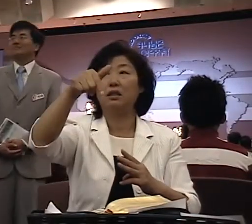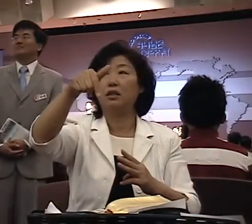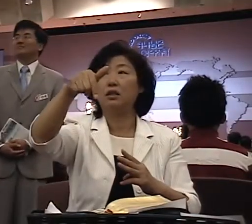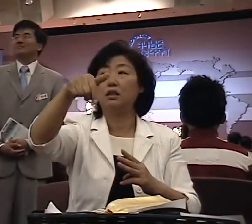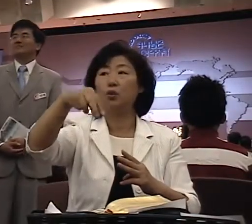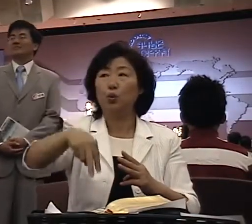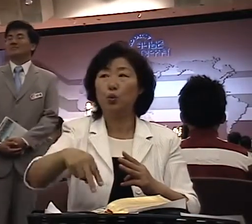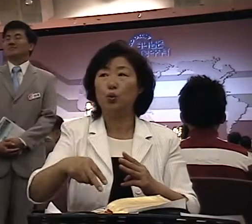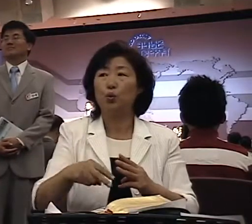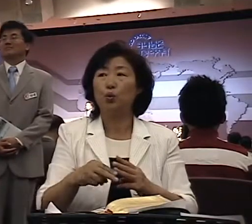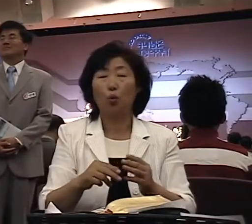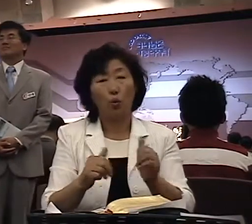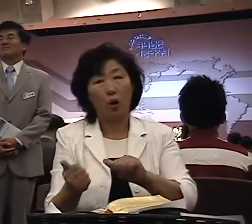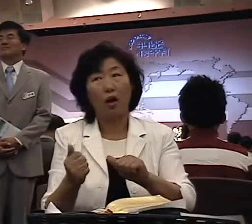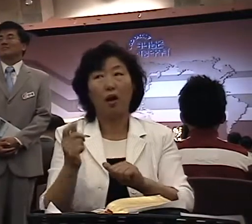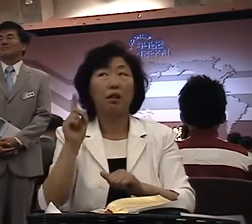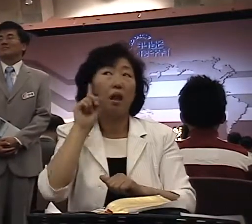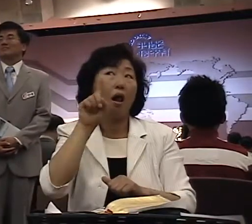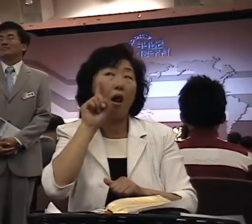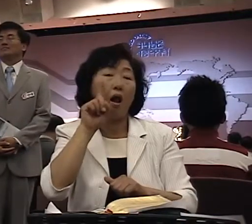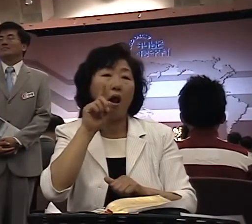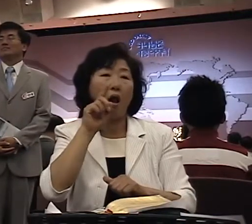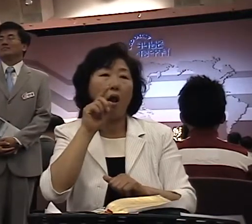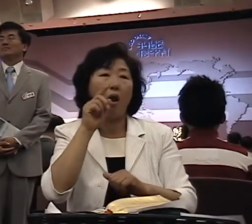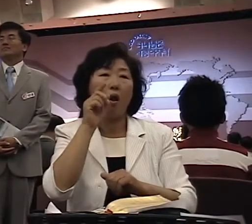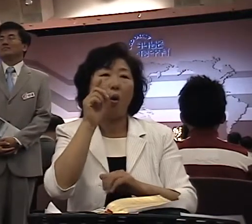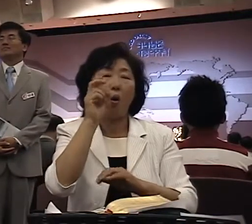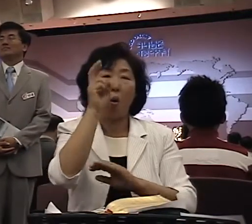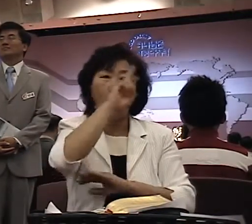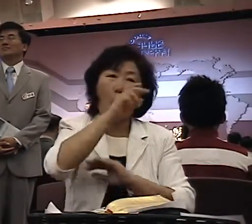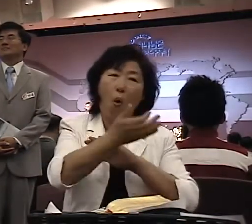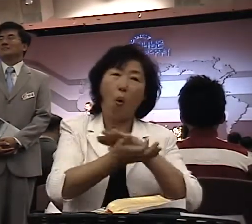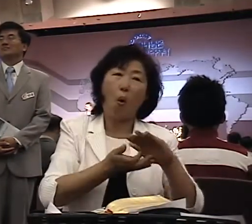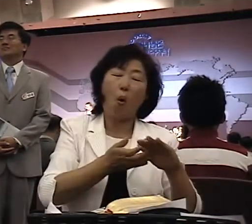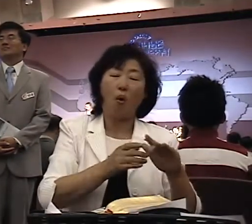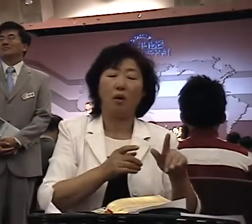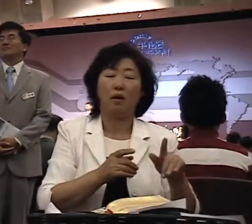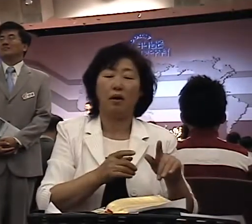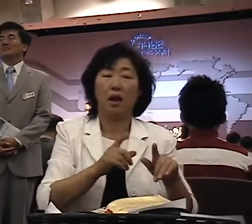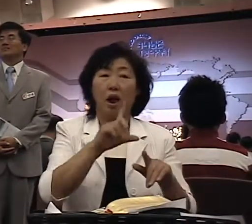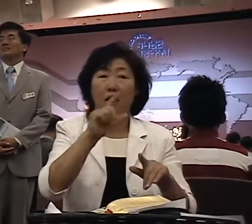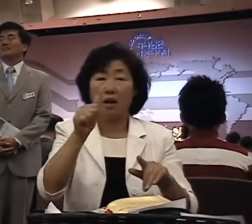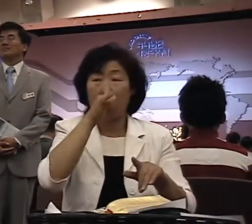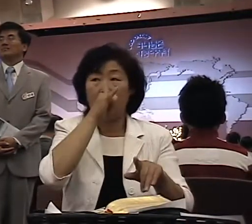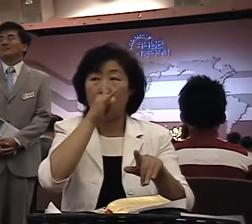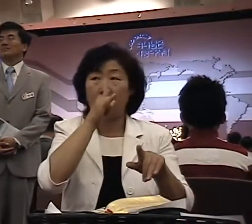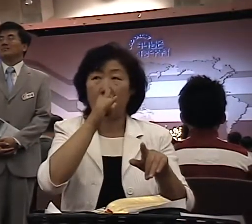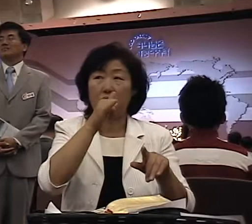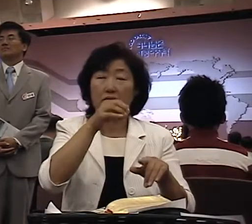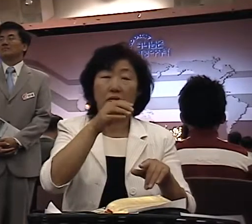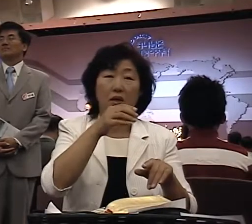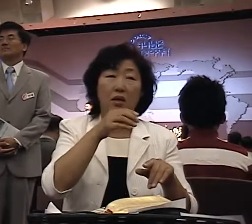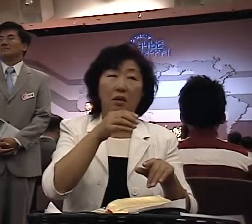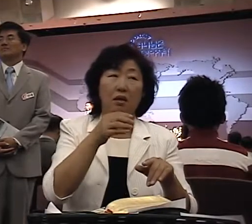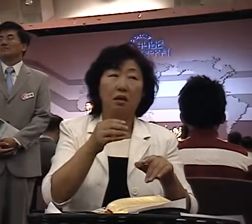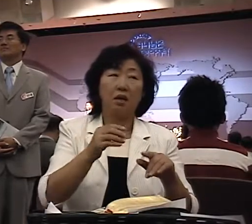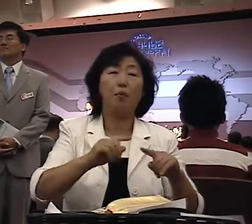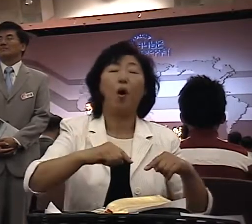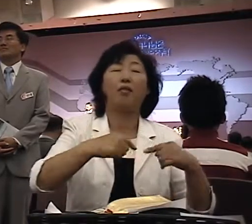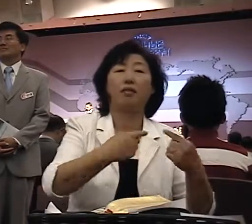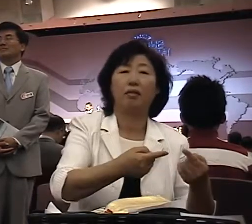매일 오전에 포레스트론, LA에 있는 포레스트론에서 입관 예배가